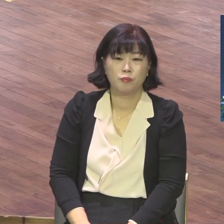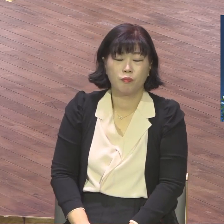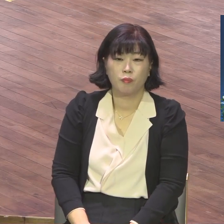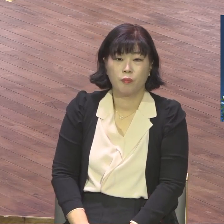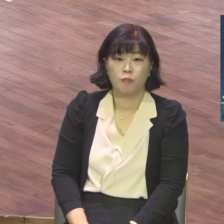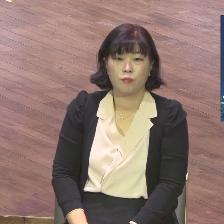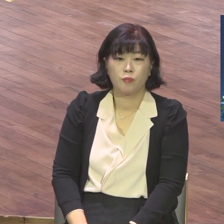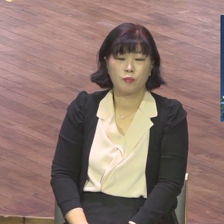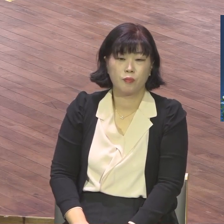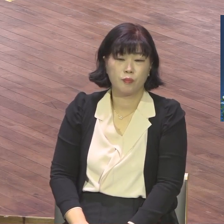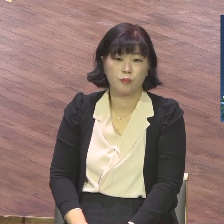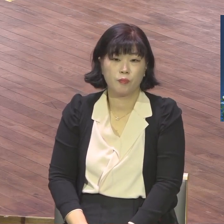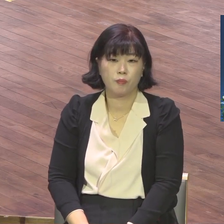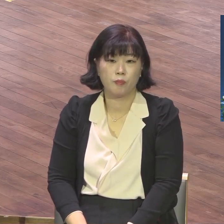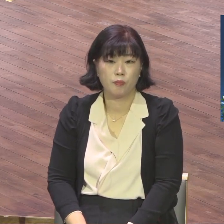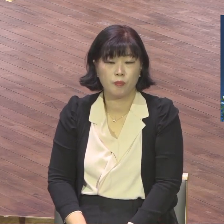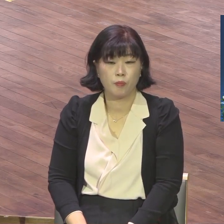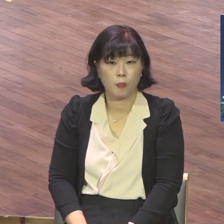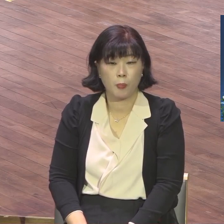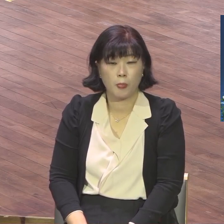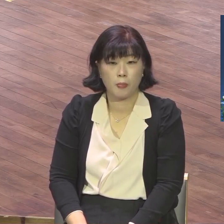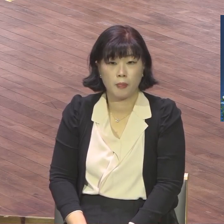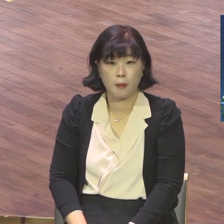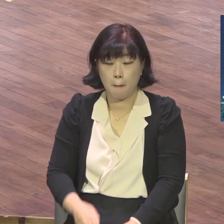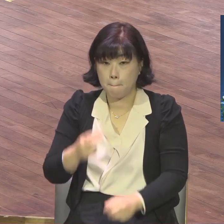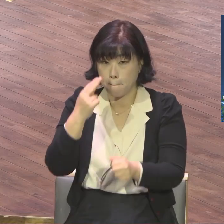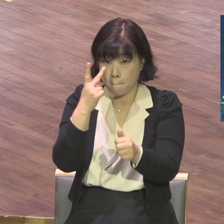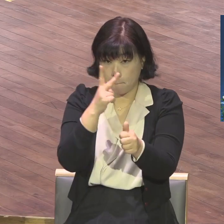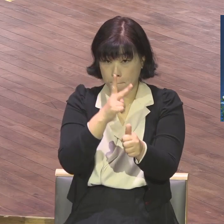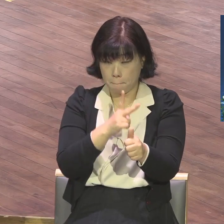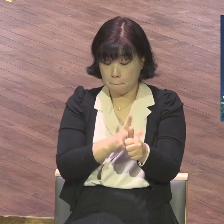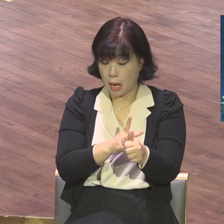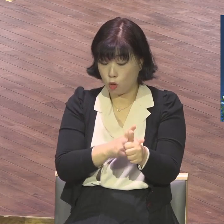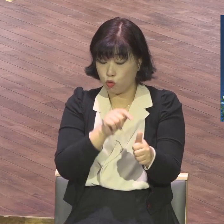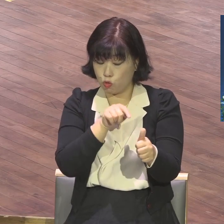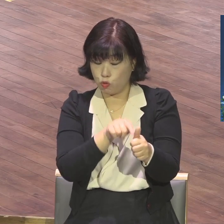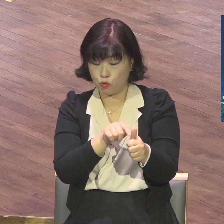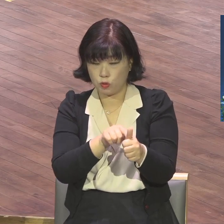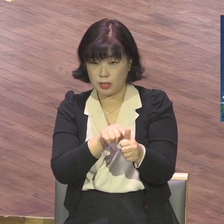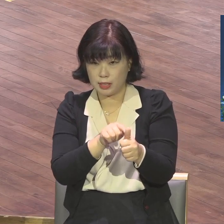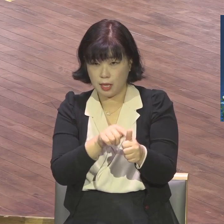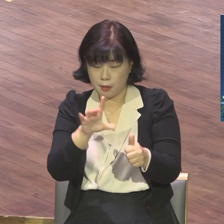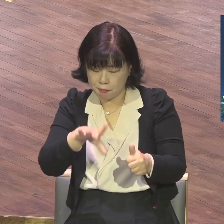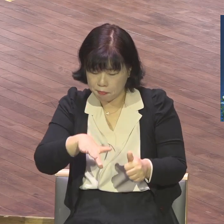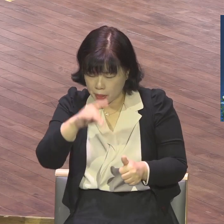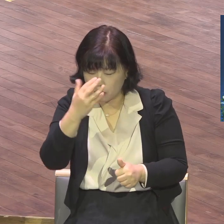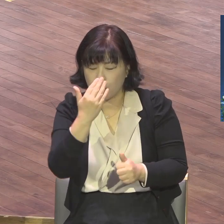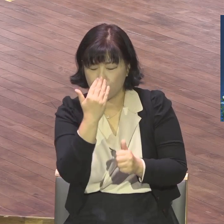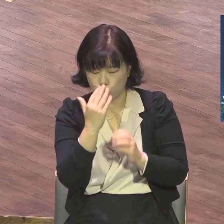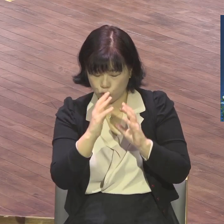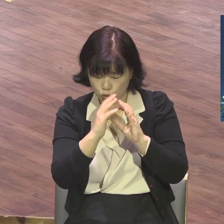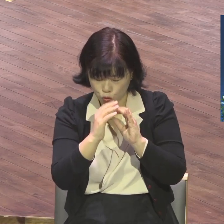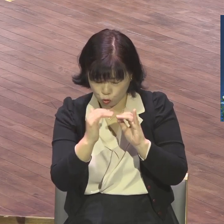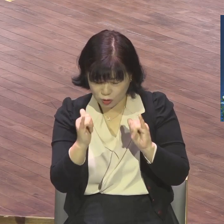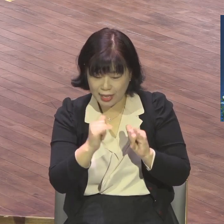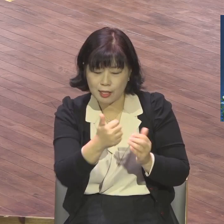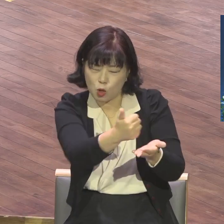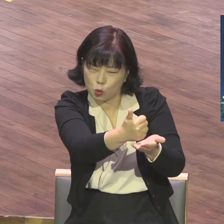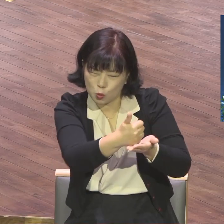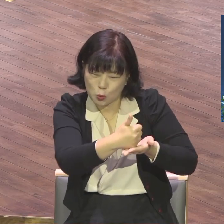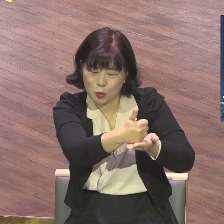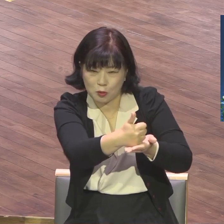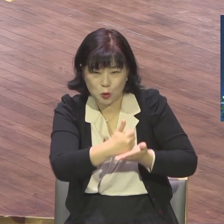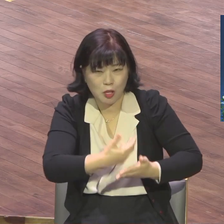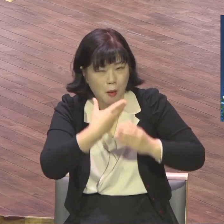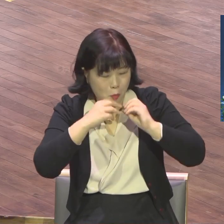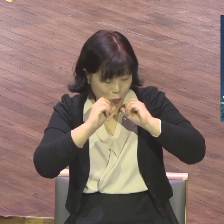본문 17절로 이 3절에 보면 바울이 먼저 자기 동족인 유대인들을 그렇게 초청해서